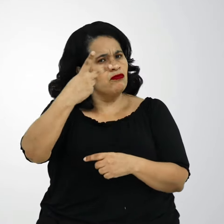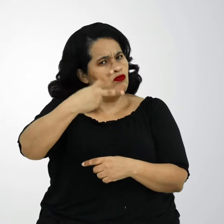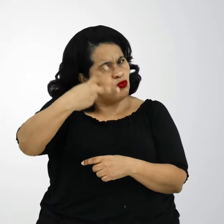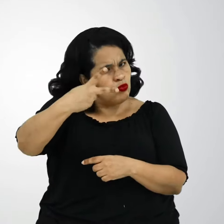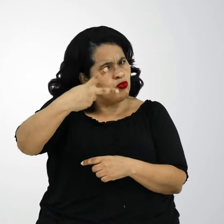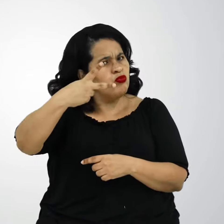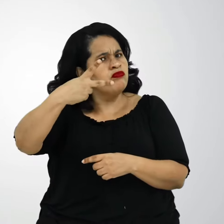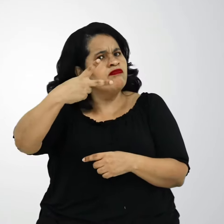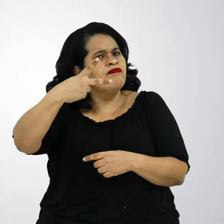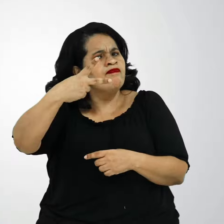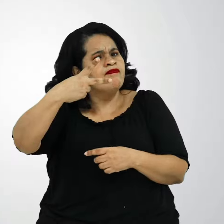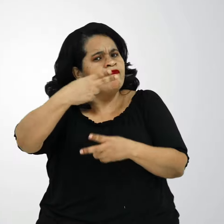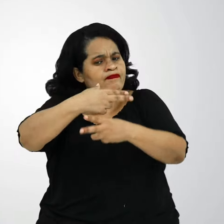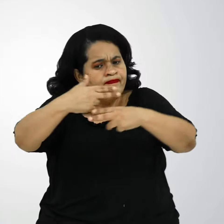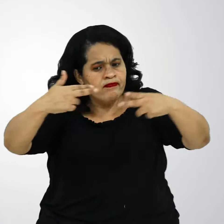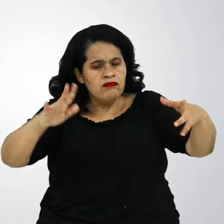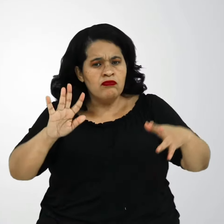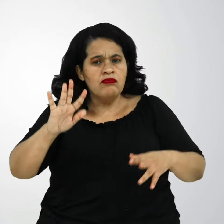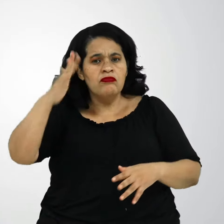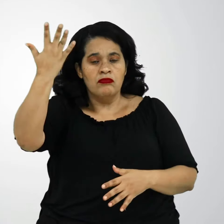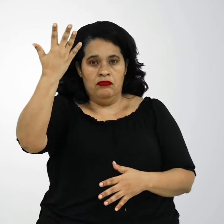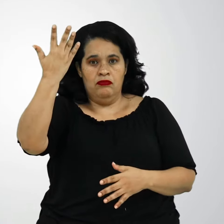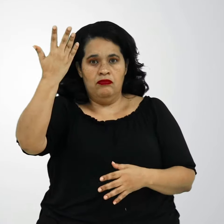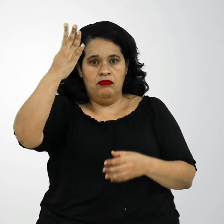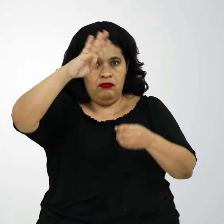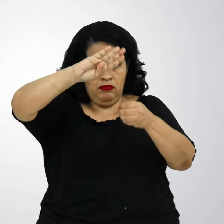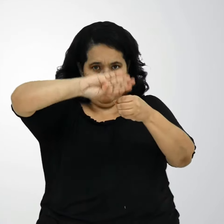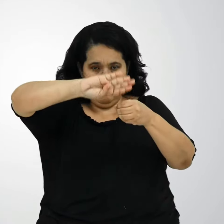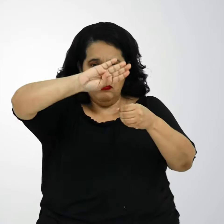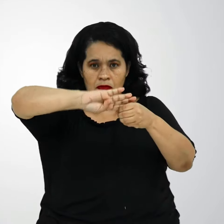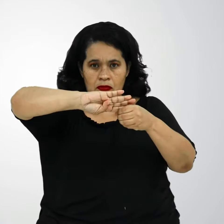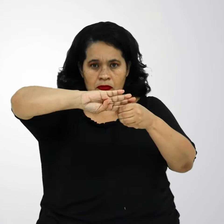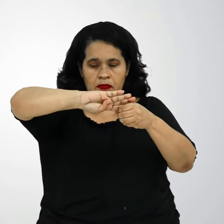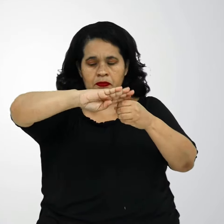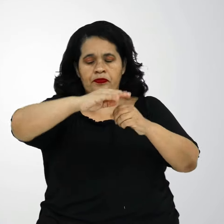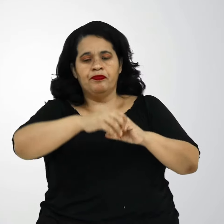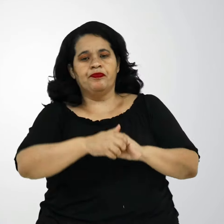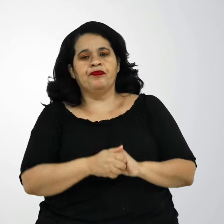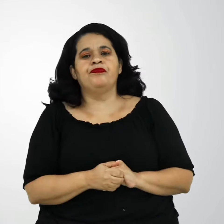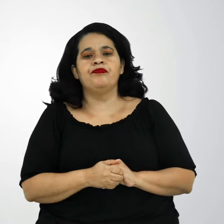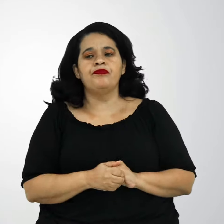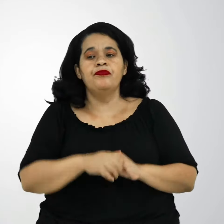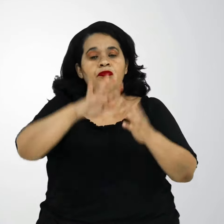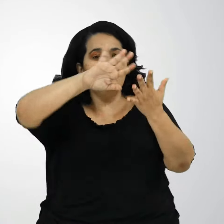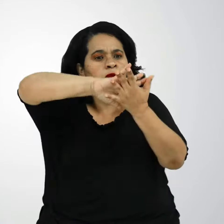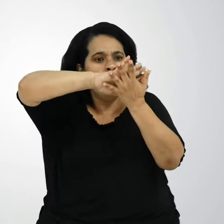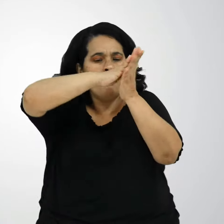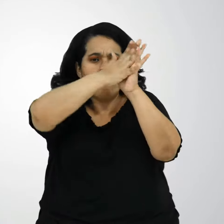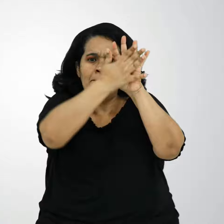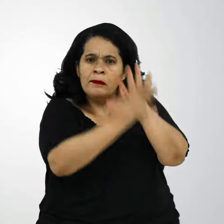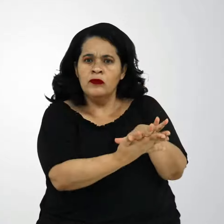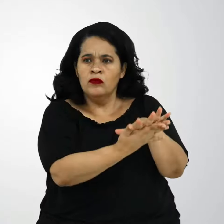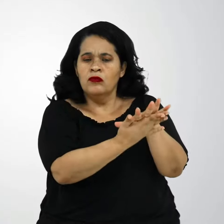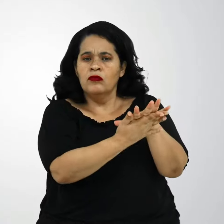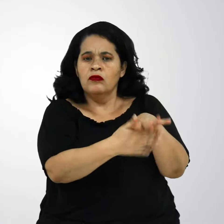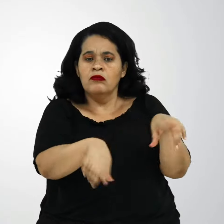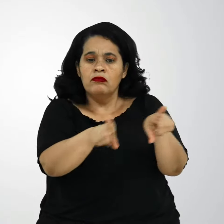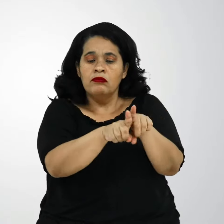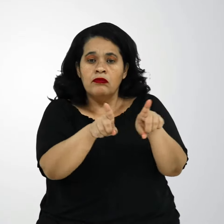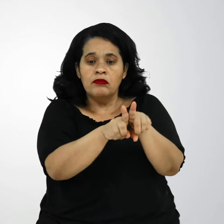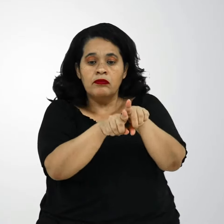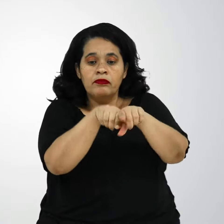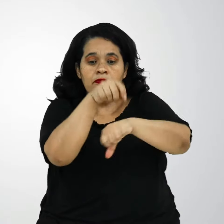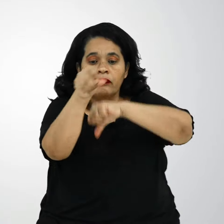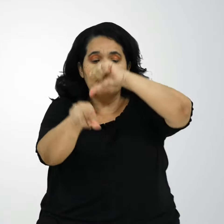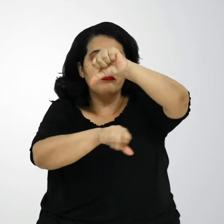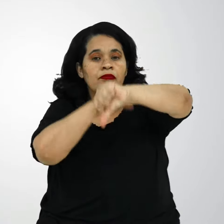marcaria o final do exílio babilônico, a saber, a queda da Babilônia e a